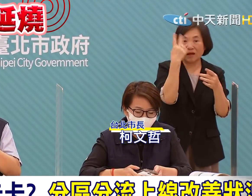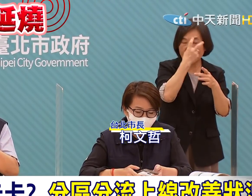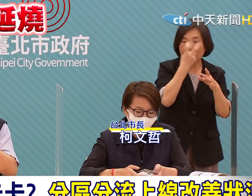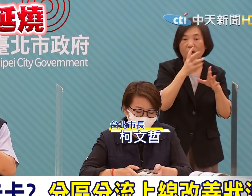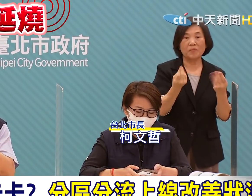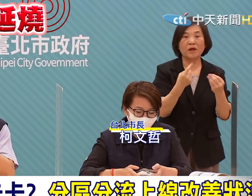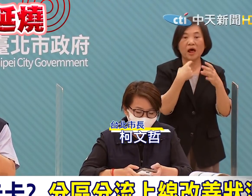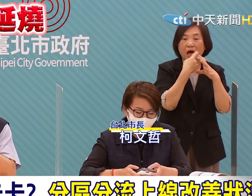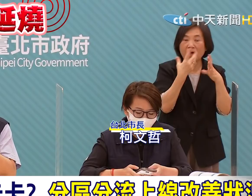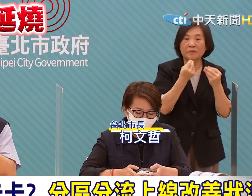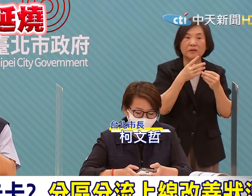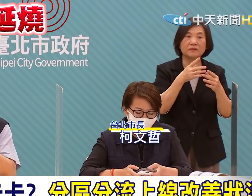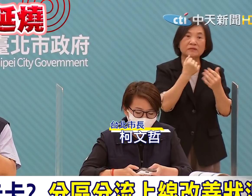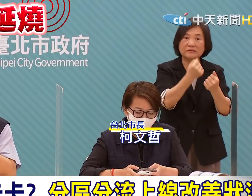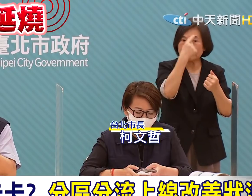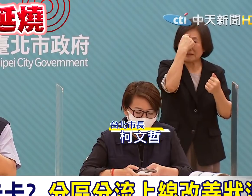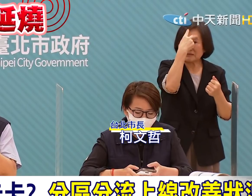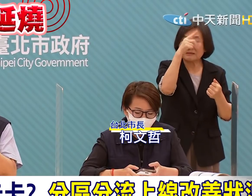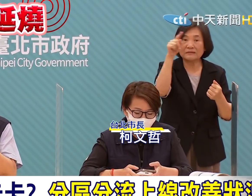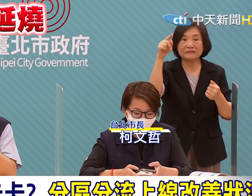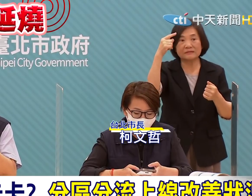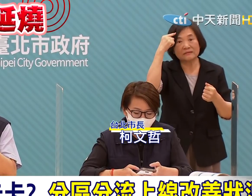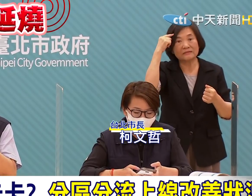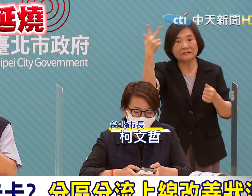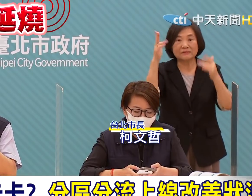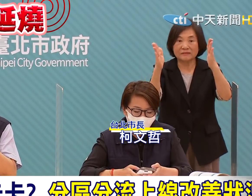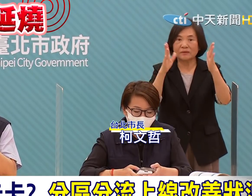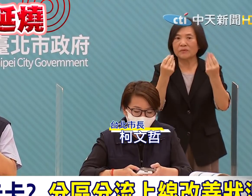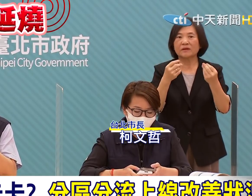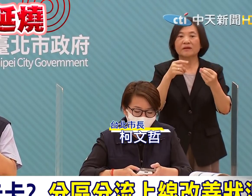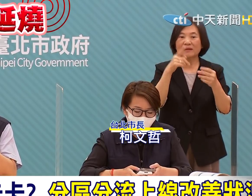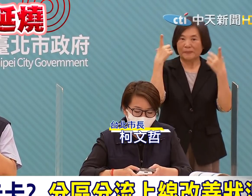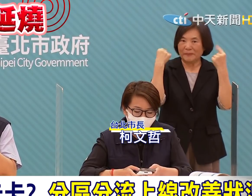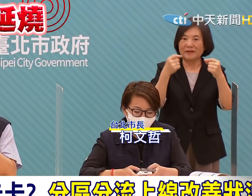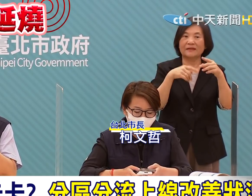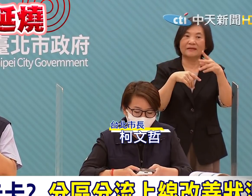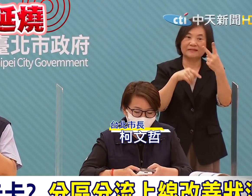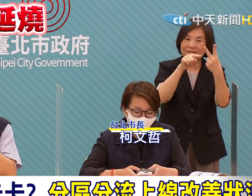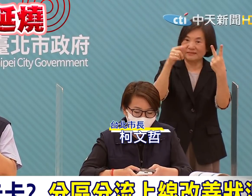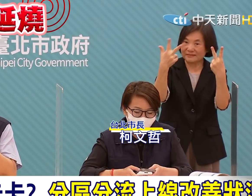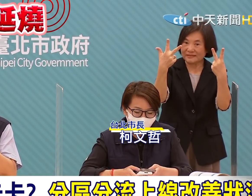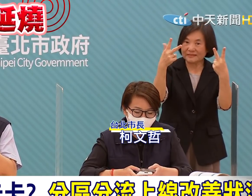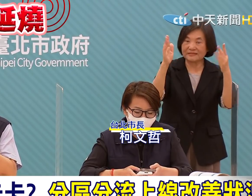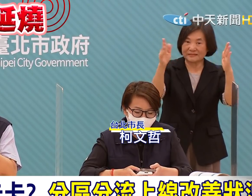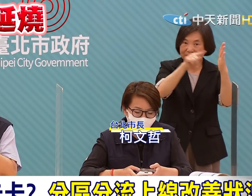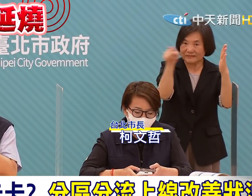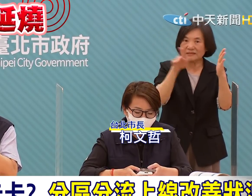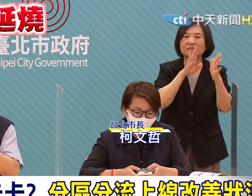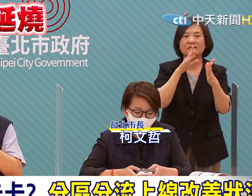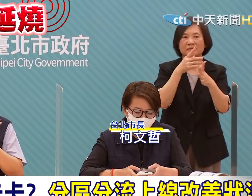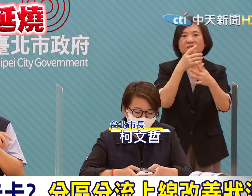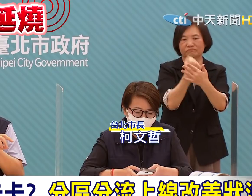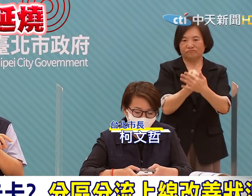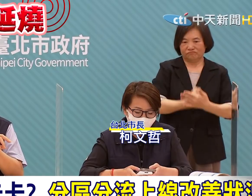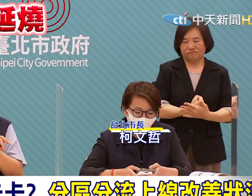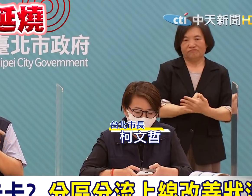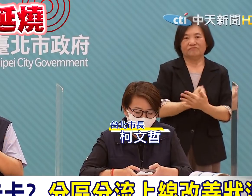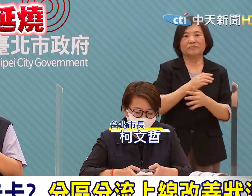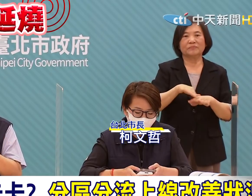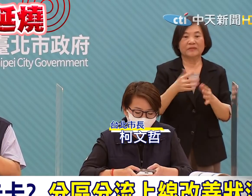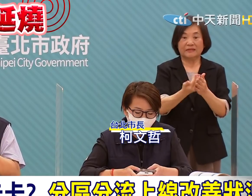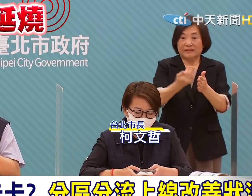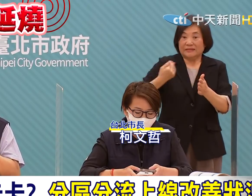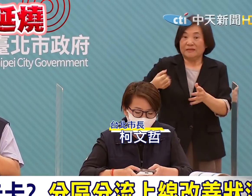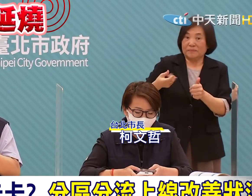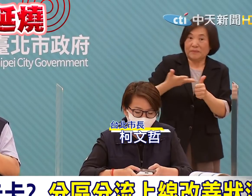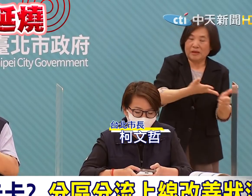这病要潜伏期2到7天，2到7天是标准的也有延到10几天才发作，所以他是之前就被感染，那